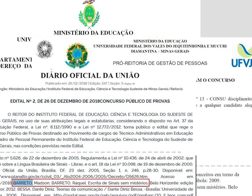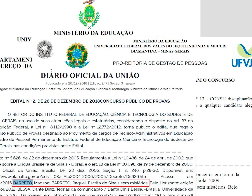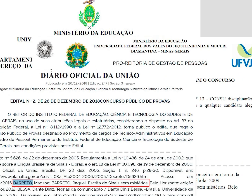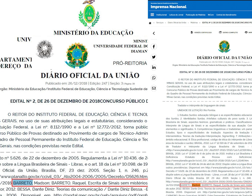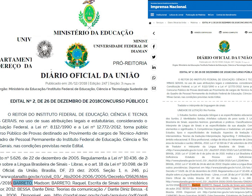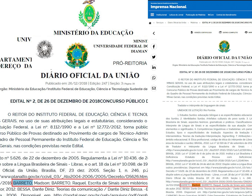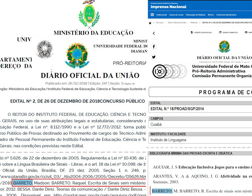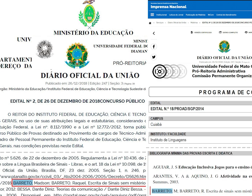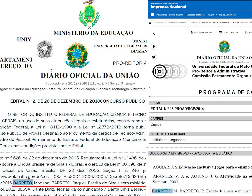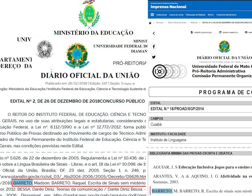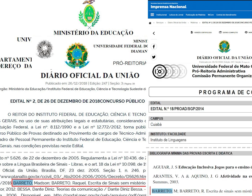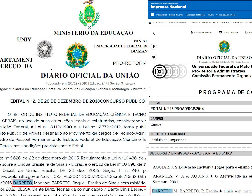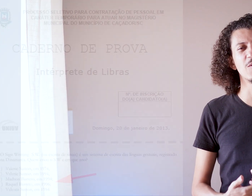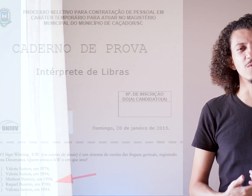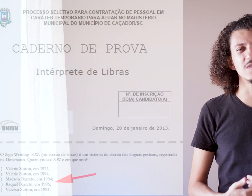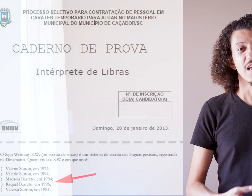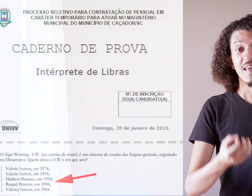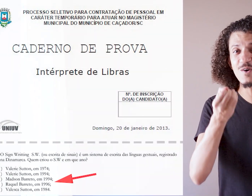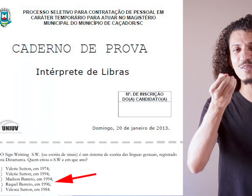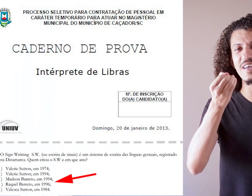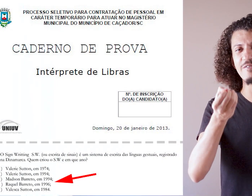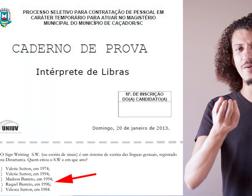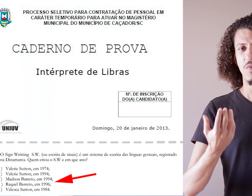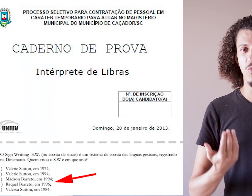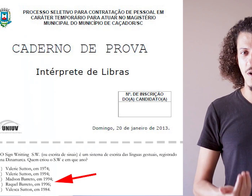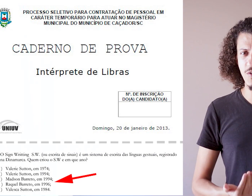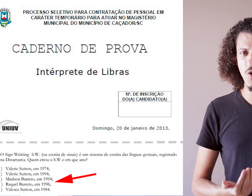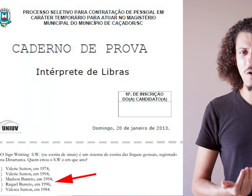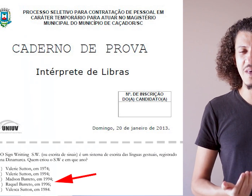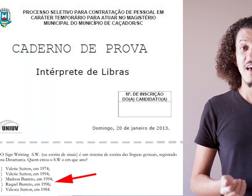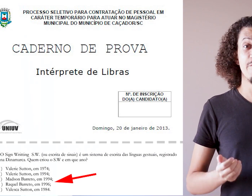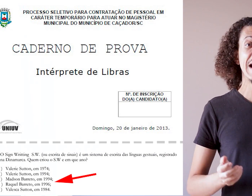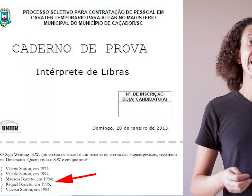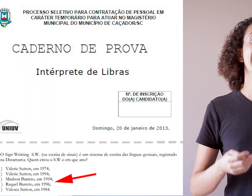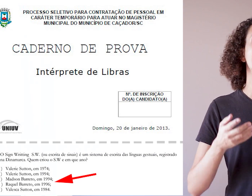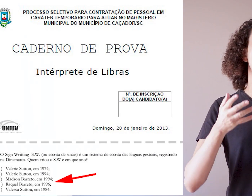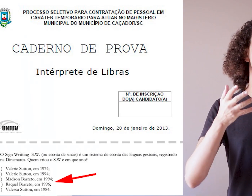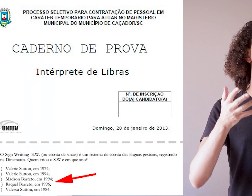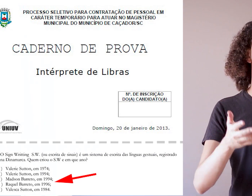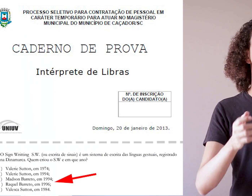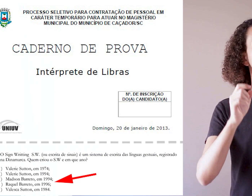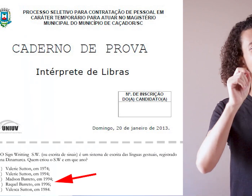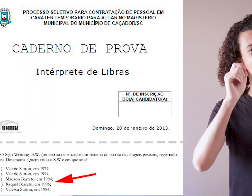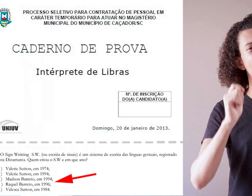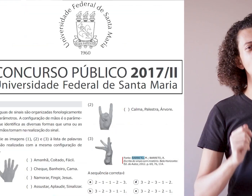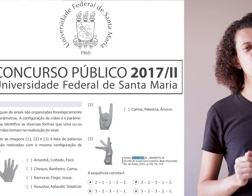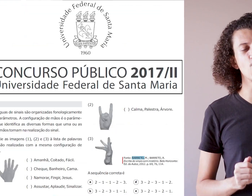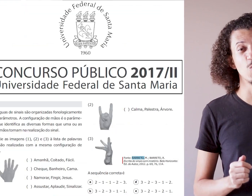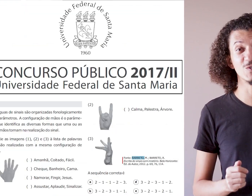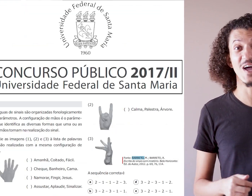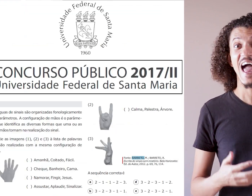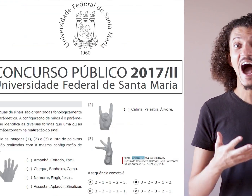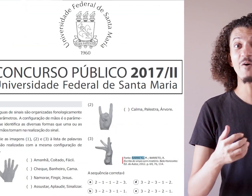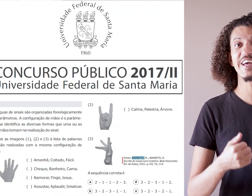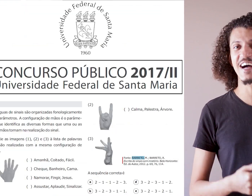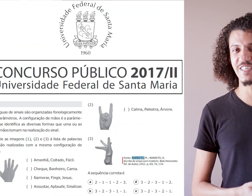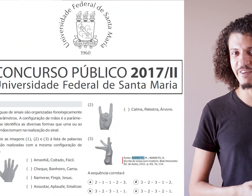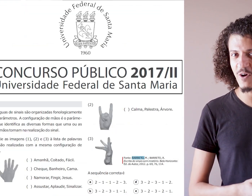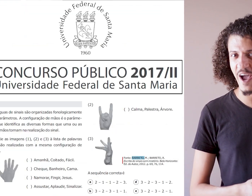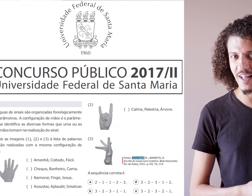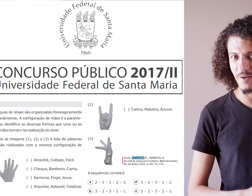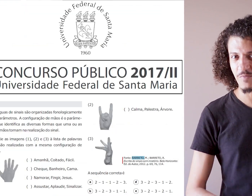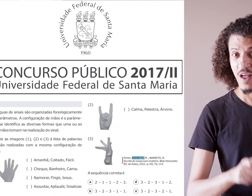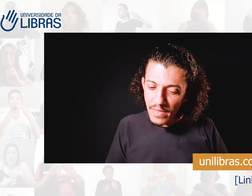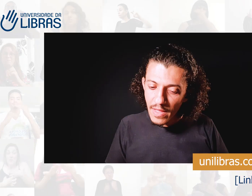e até mesmo em concursos públicos. Inclusive, o nosso nome foi literalmente questão de concurso, a